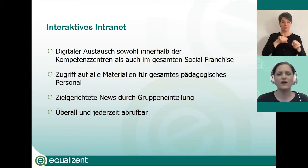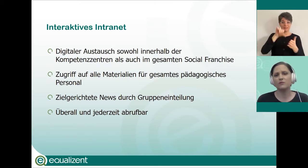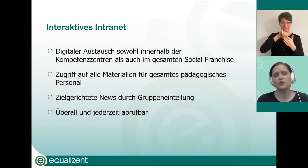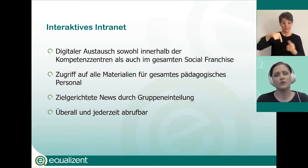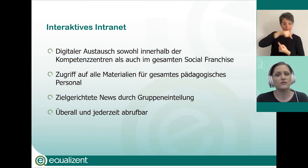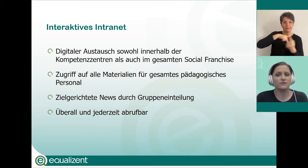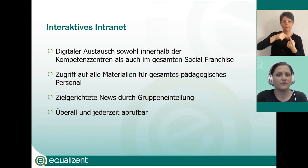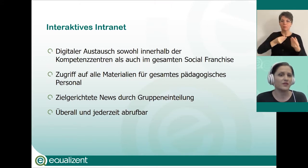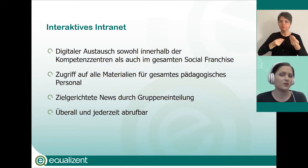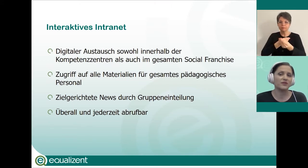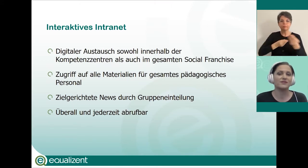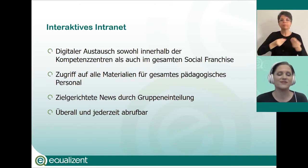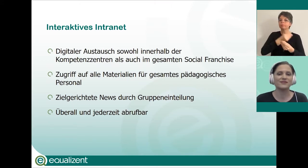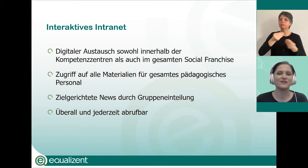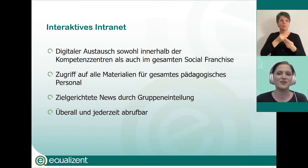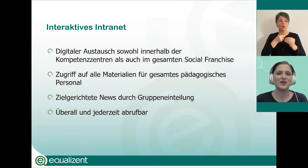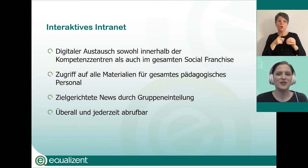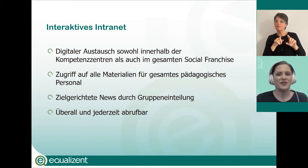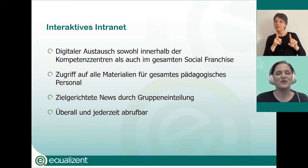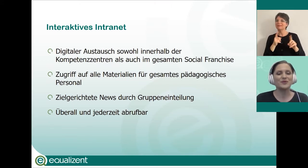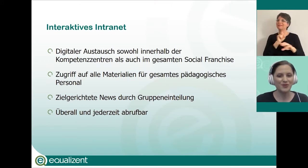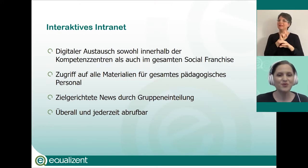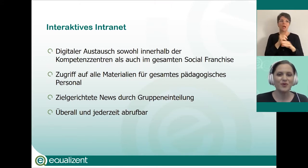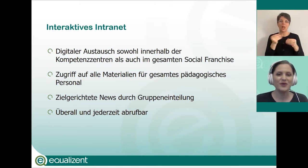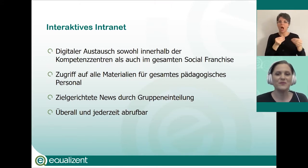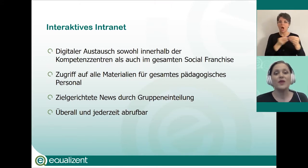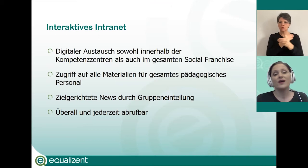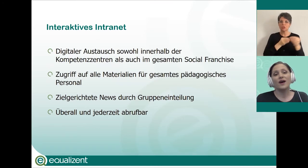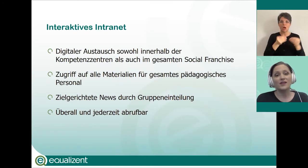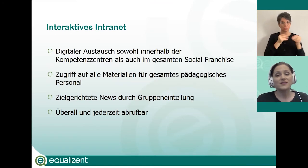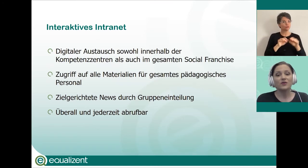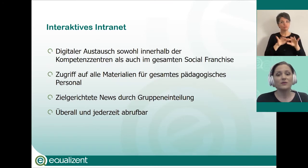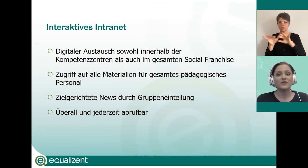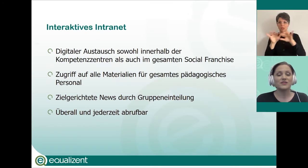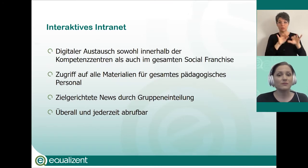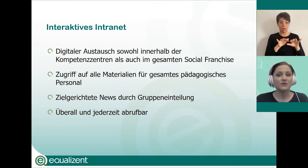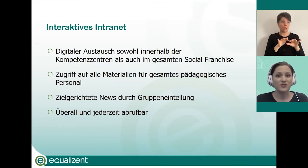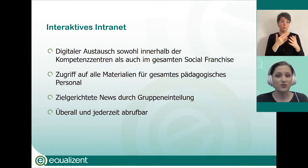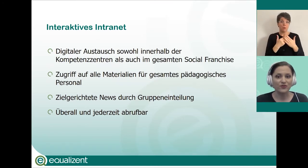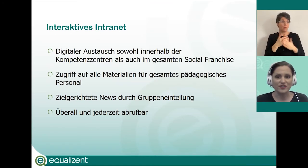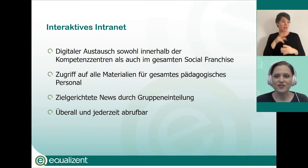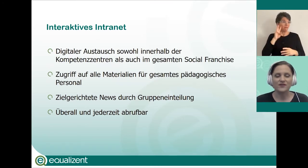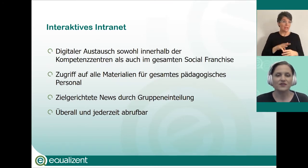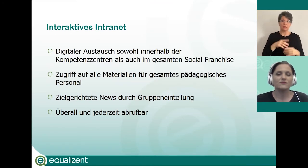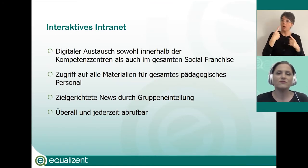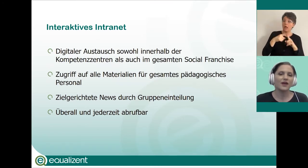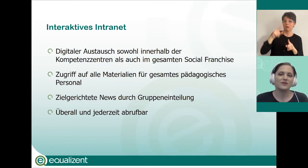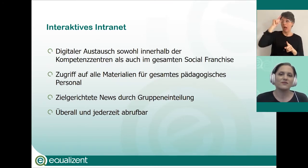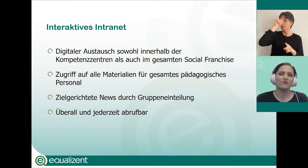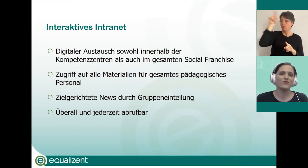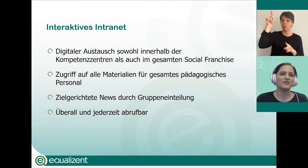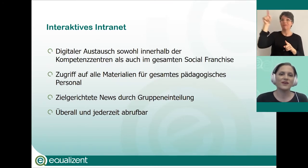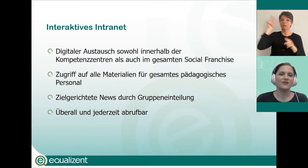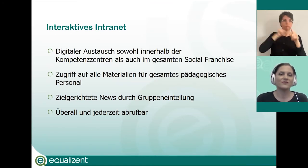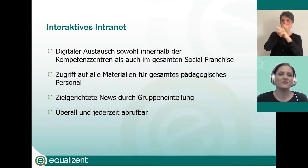Wien, Hamburg oder welche Kompetenzzentren jetzt immer noch dazukommen, als auch im gesamten Social Franchise, was einen